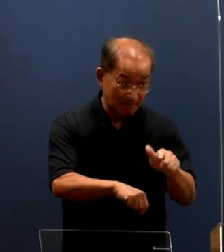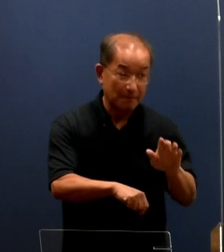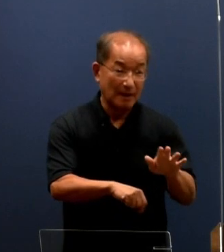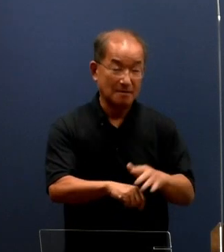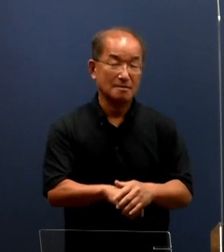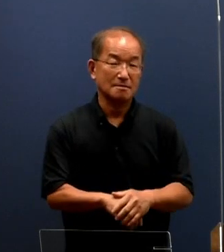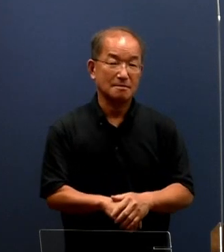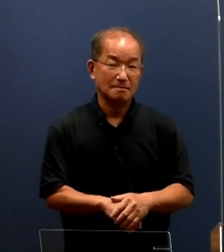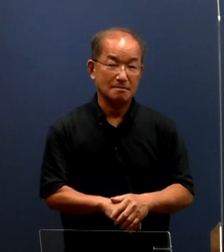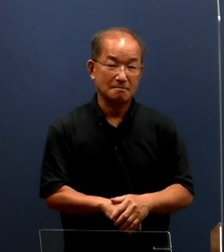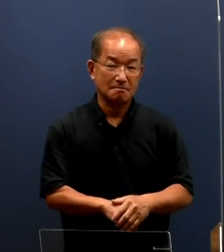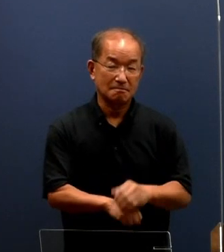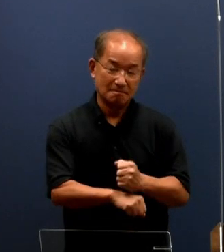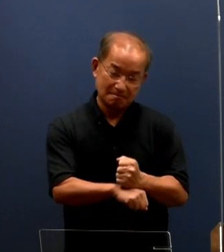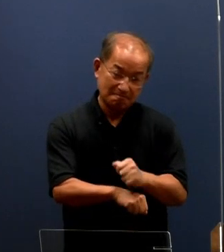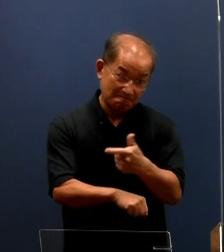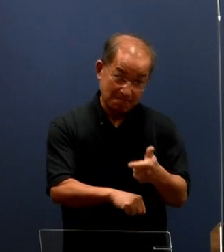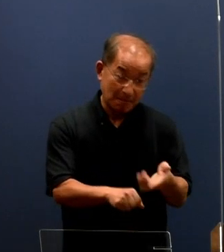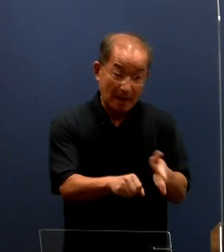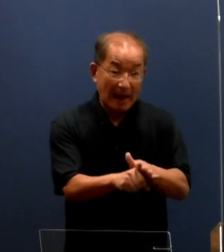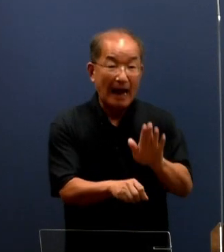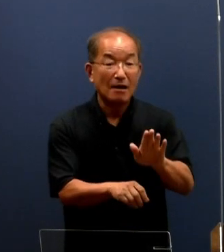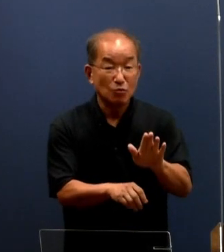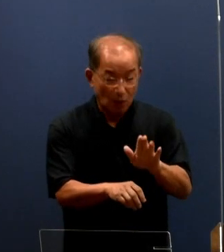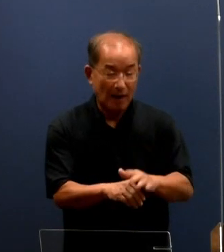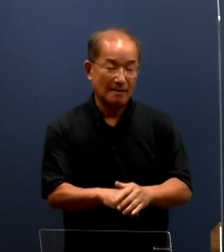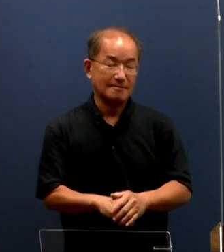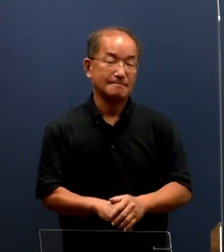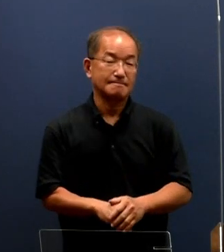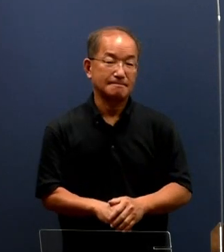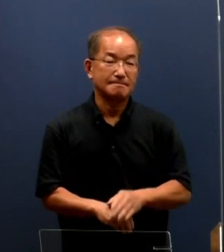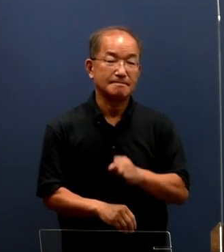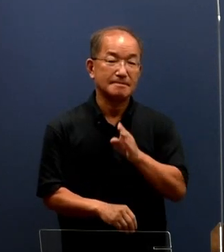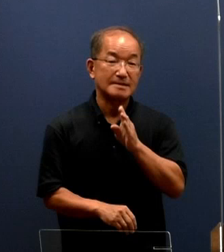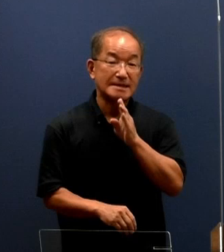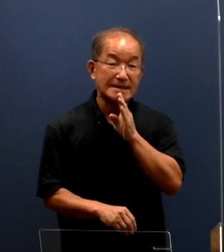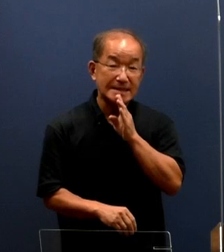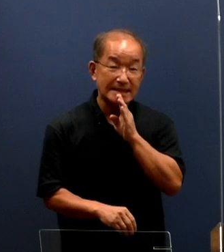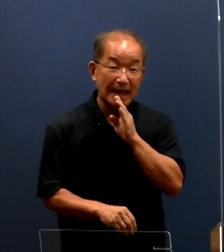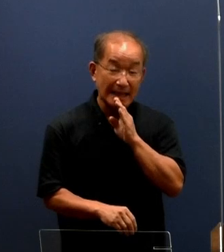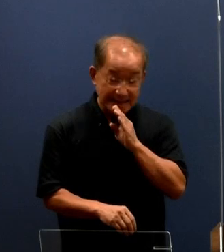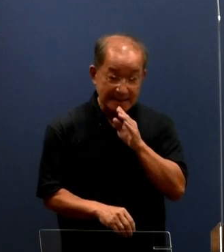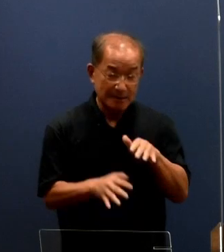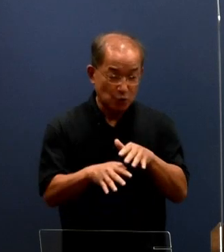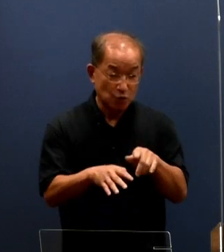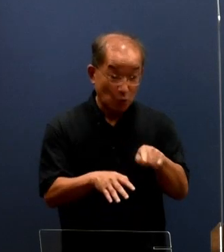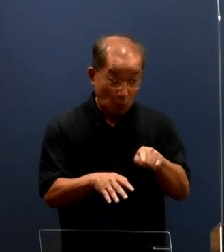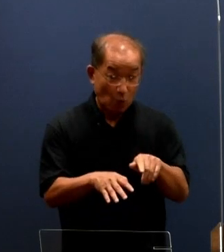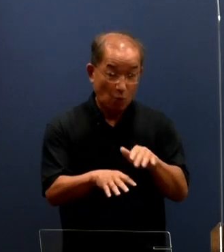ないとできないとか、いろんな話がありますから、まあ、それはその実際に本当に広がっていくかどうかなんですよ。